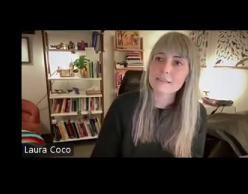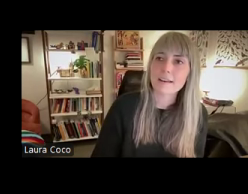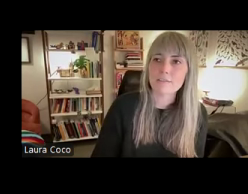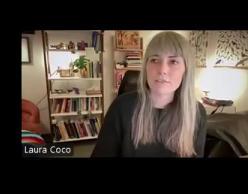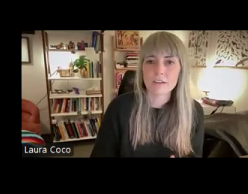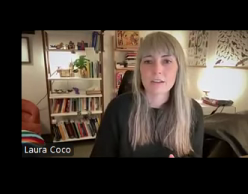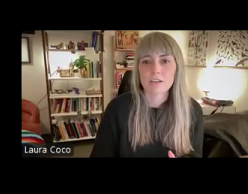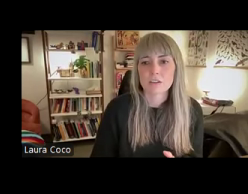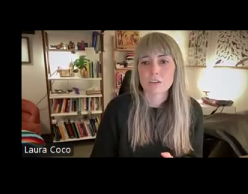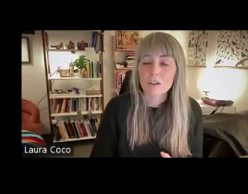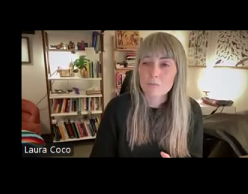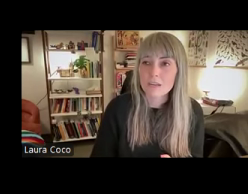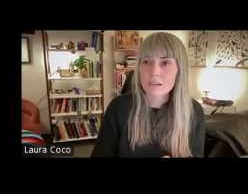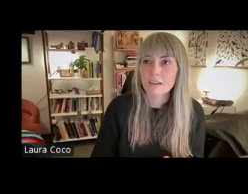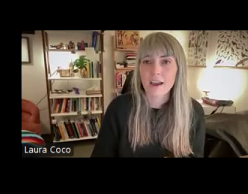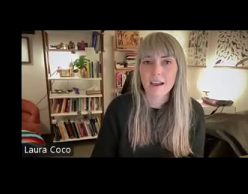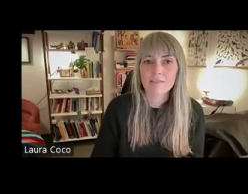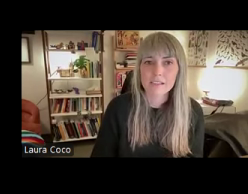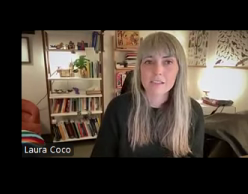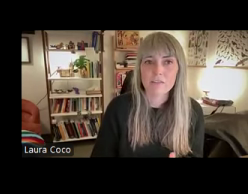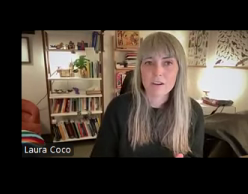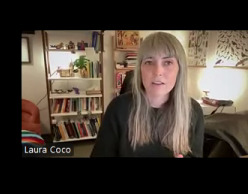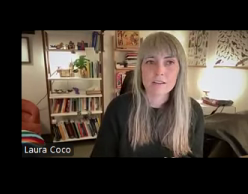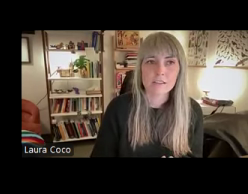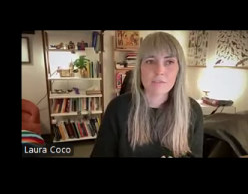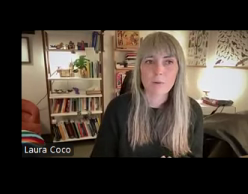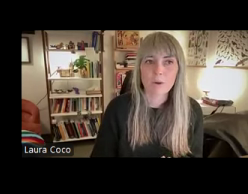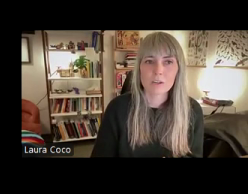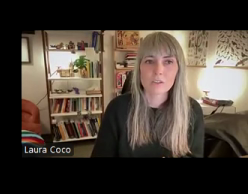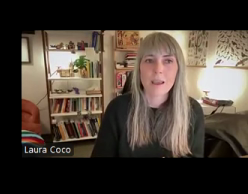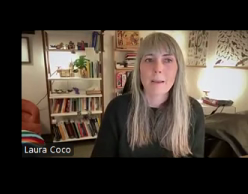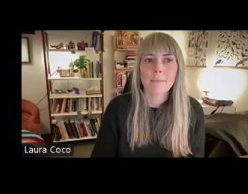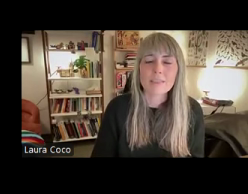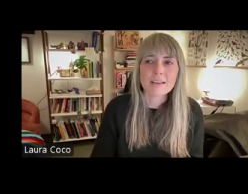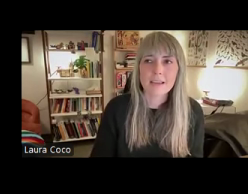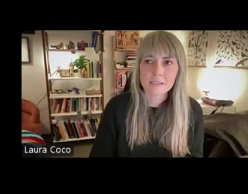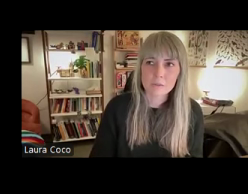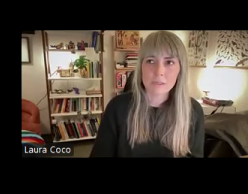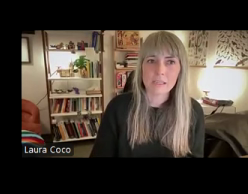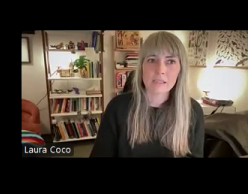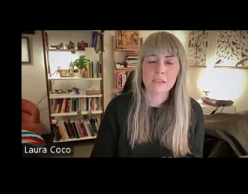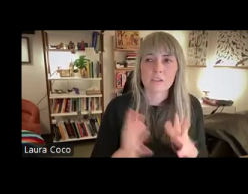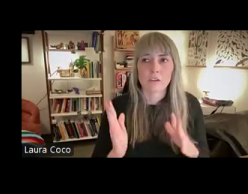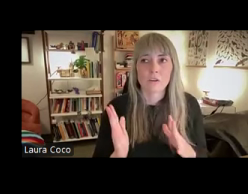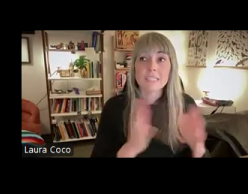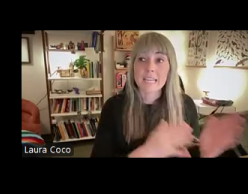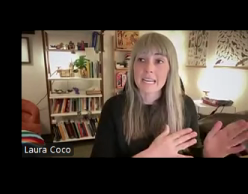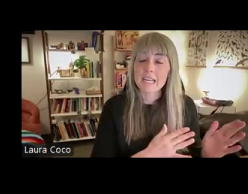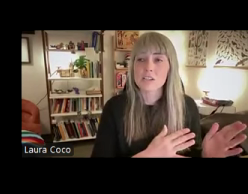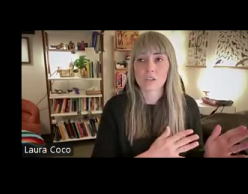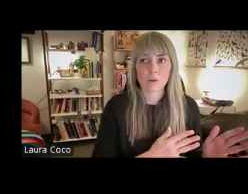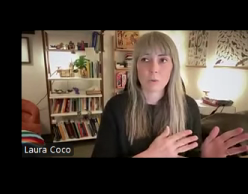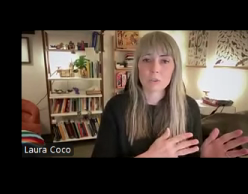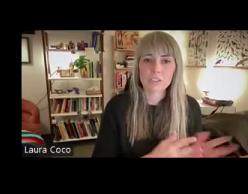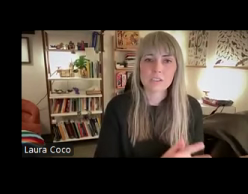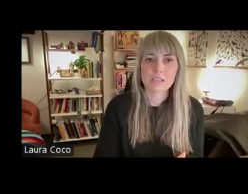trabajadores agrícolas. Se han hecho estudios en el pasado que se han documentado un alto riesgo de pérdida auditiva en